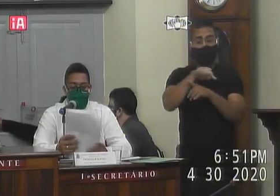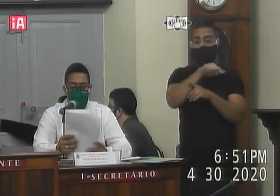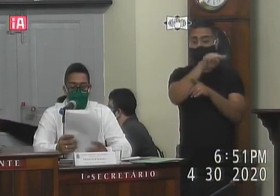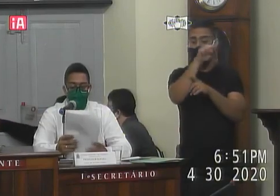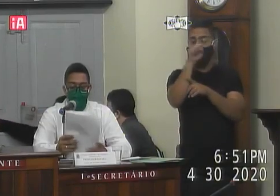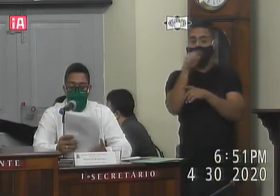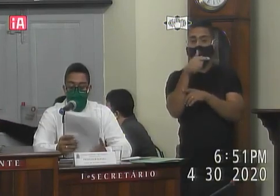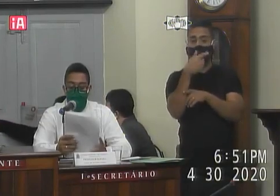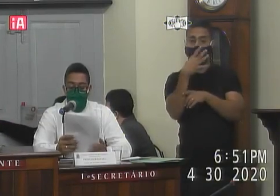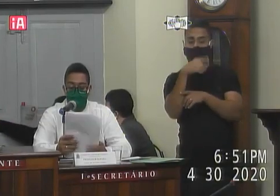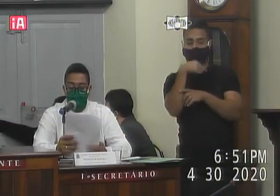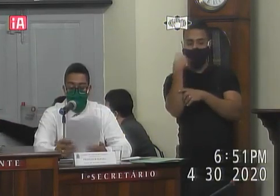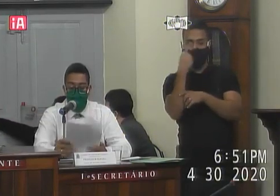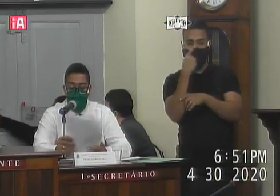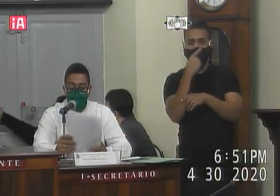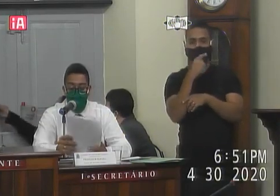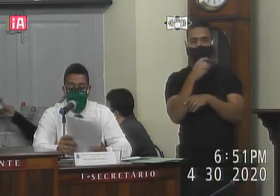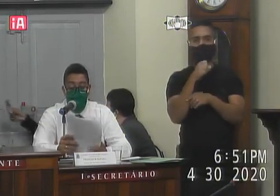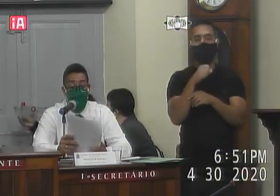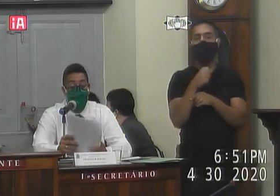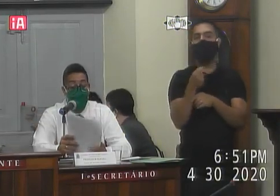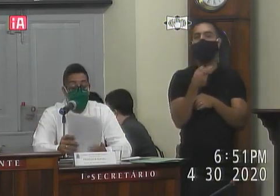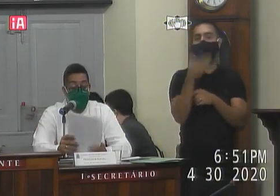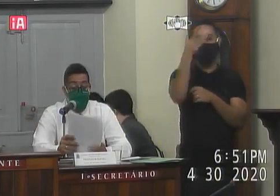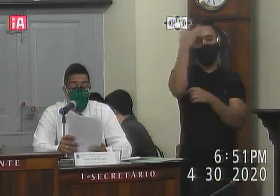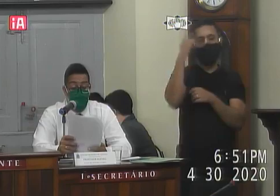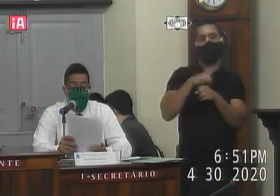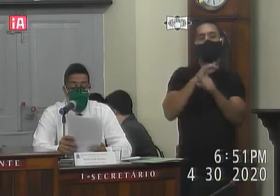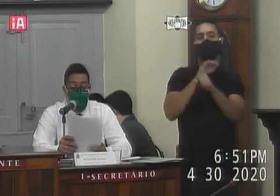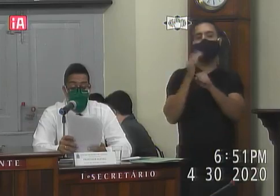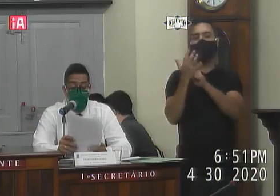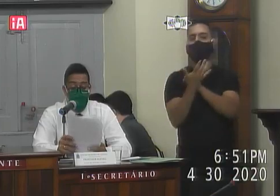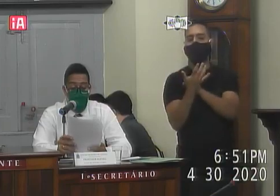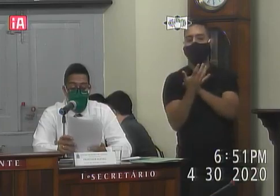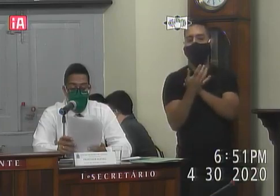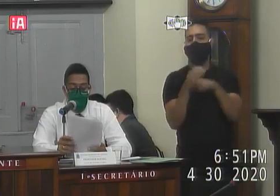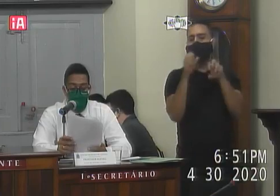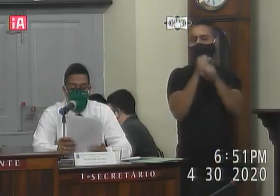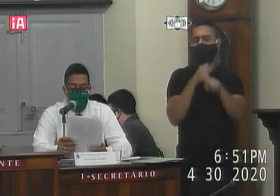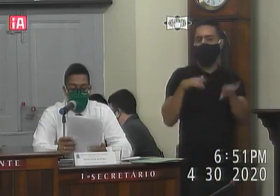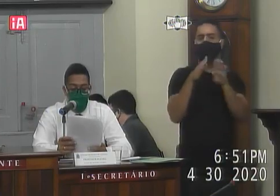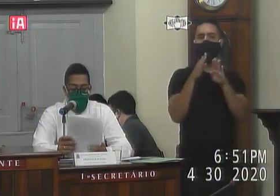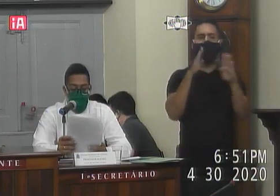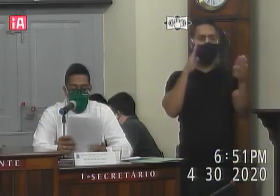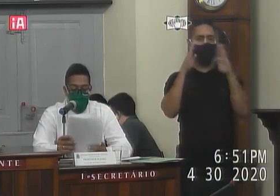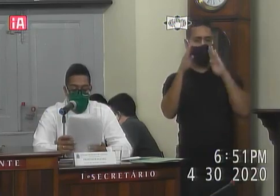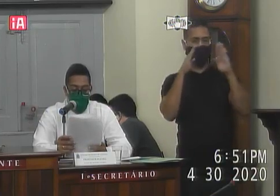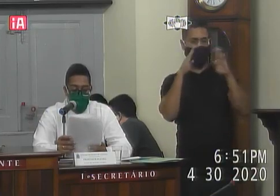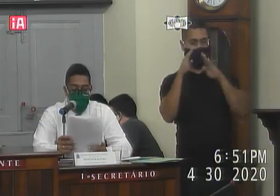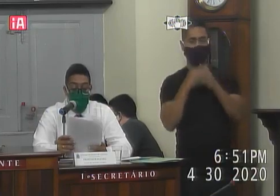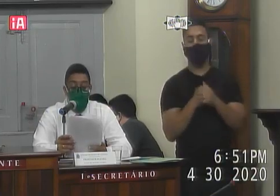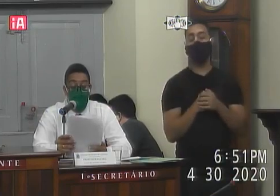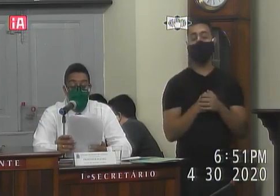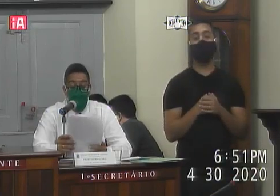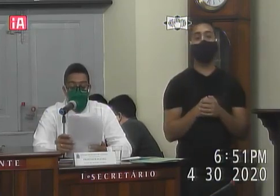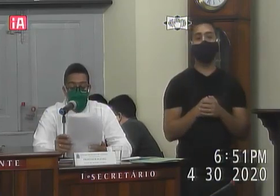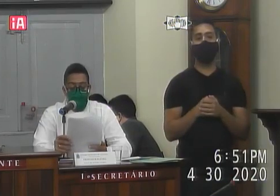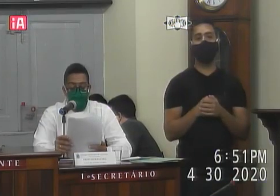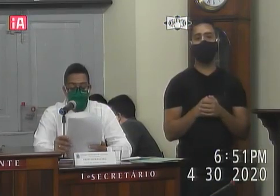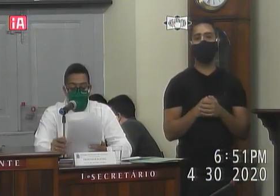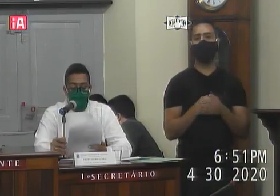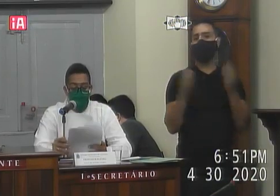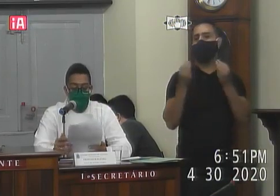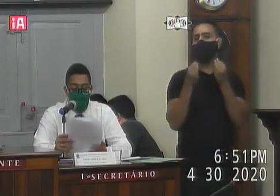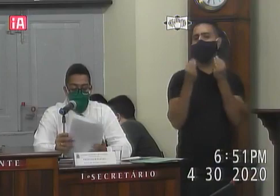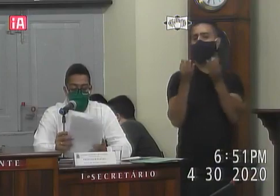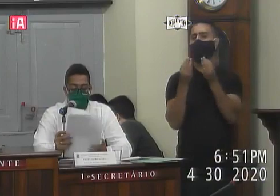dos casos e fluxos de pacientes fora da cidade. Transmissão pelo Facebook do Gabinete de Crise.